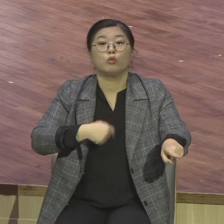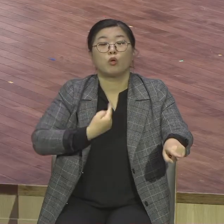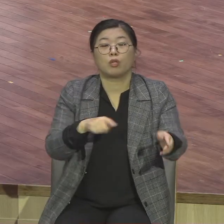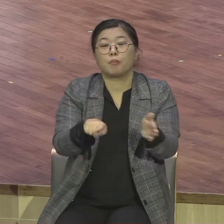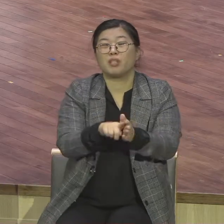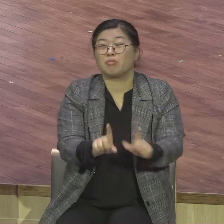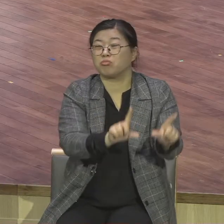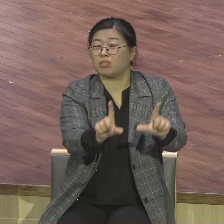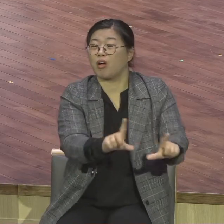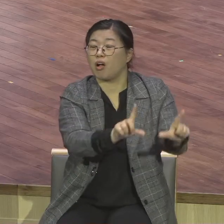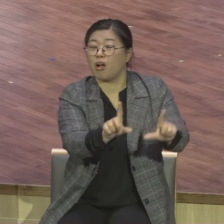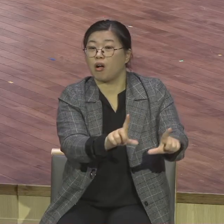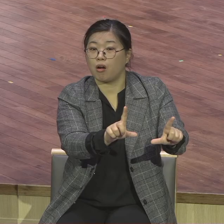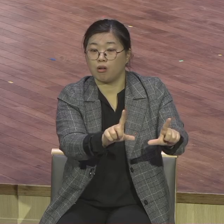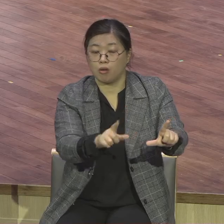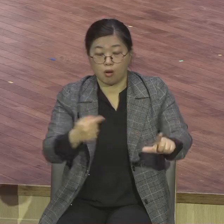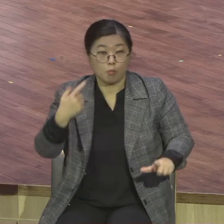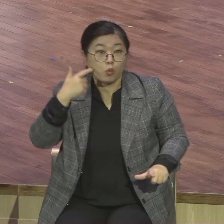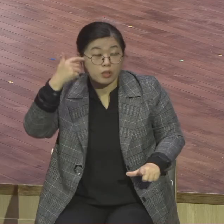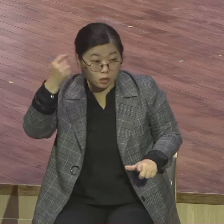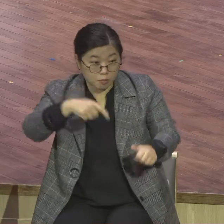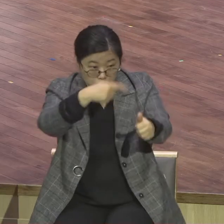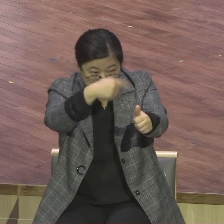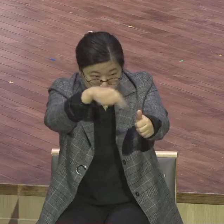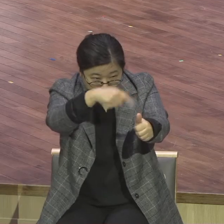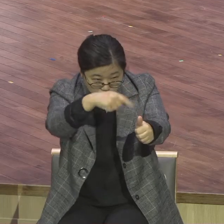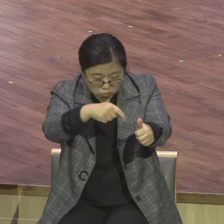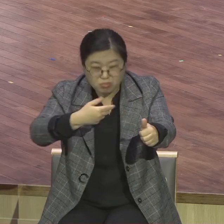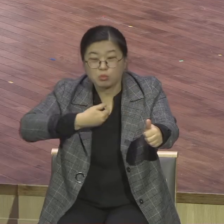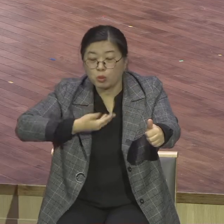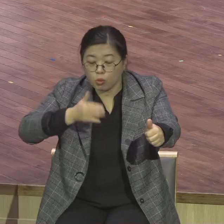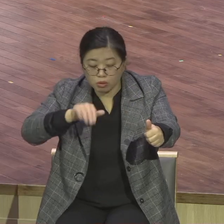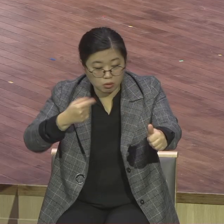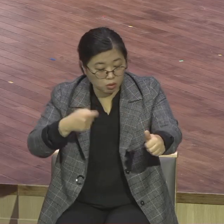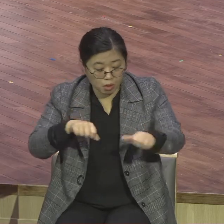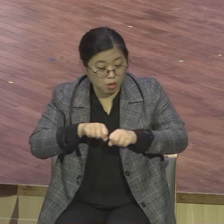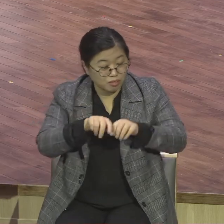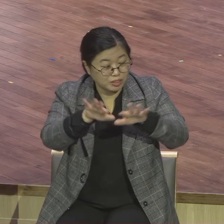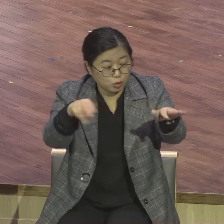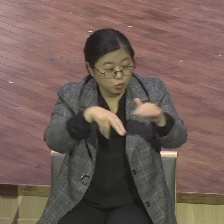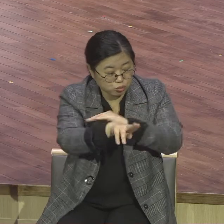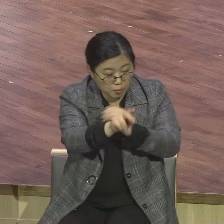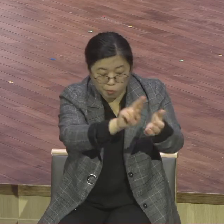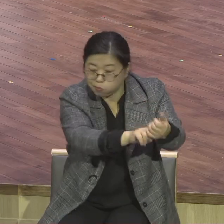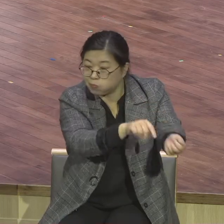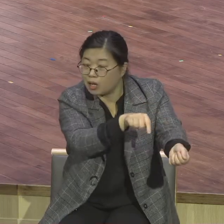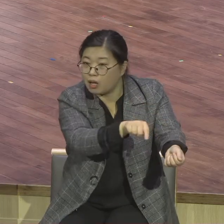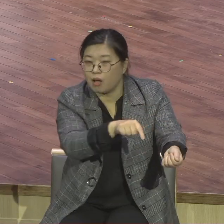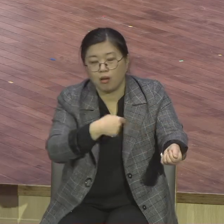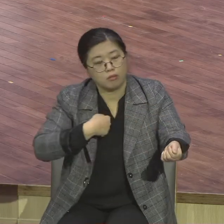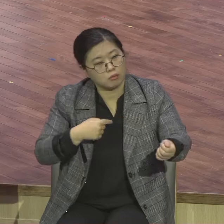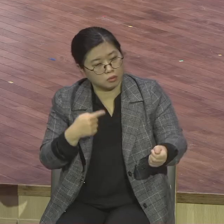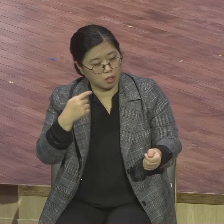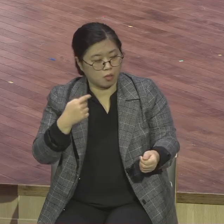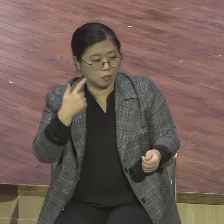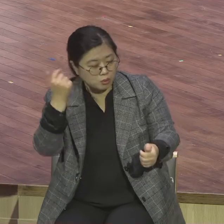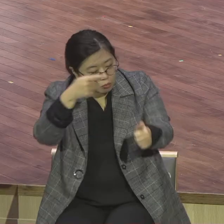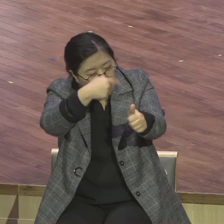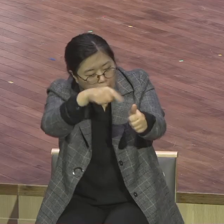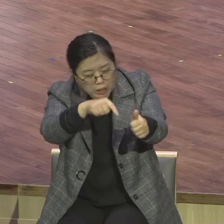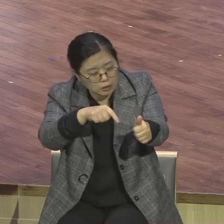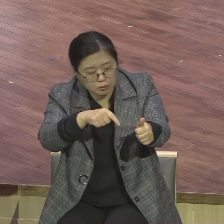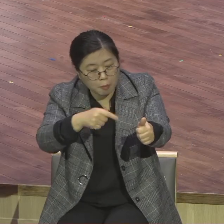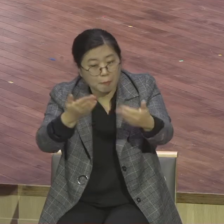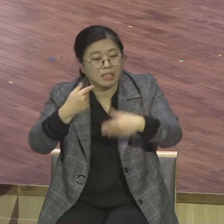못하니까 지도를 못 받으니까 그야말로 믿음이 땅바닥이라고 해요. 영적으로 완전 어려움을 당하고